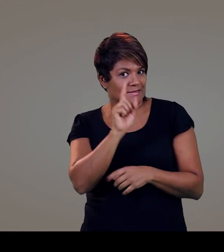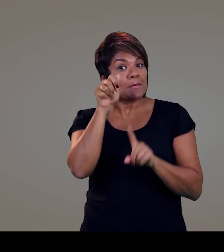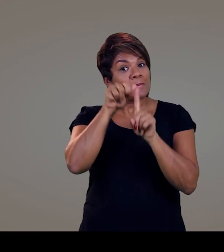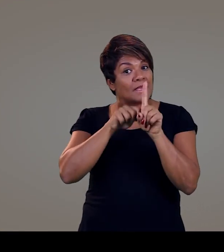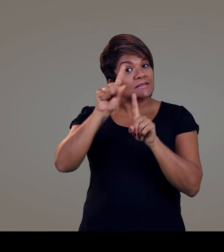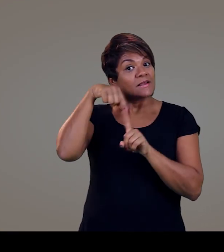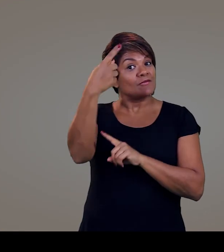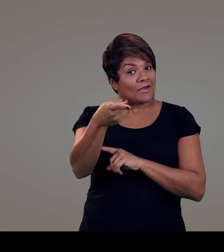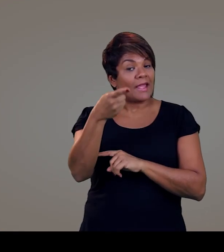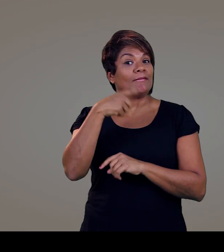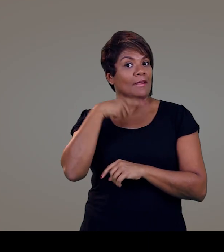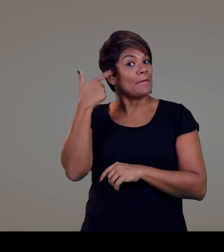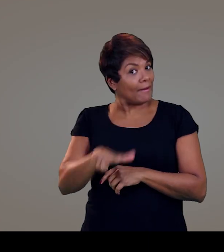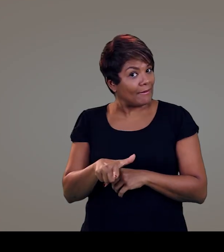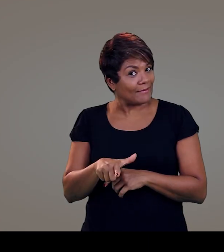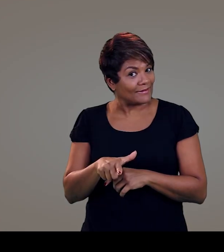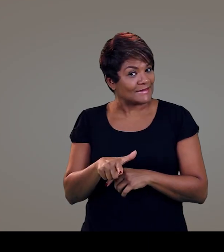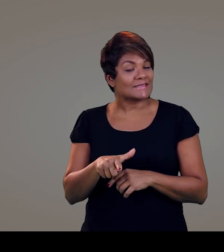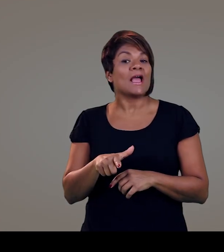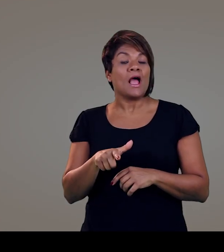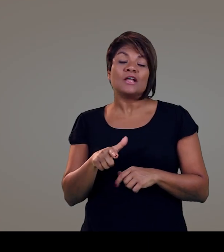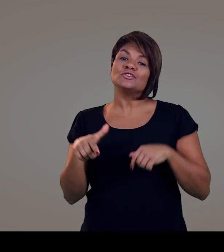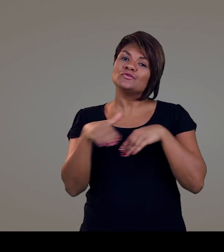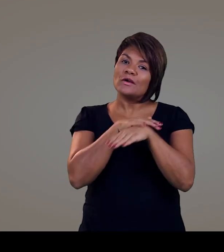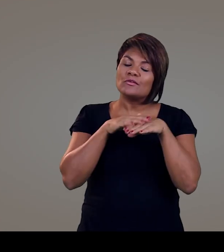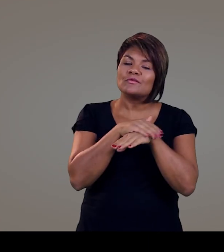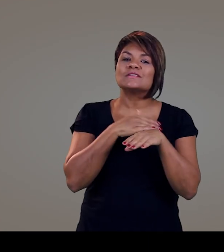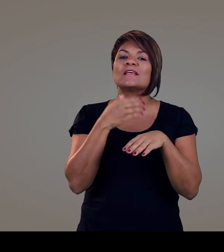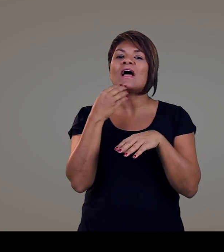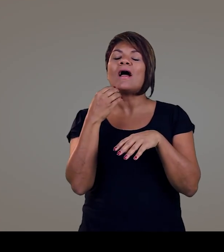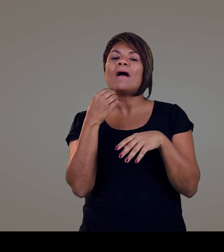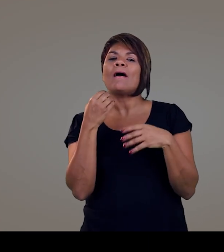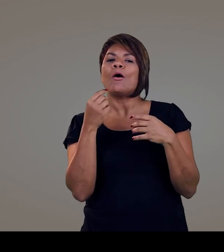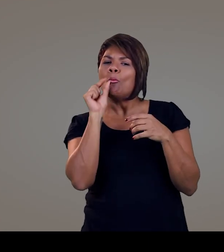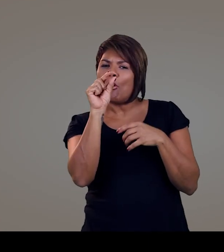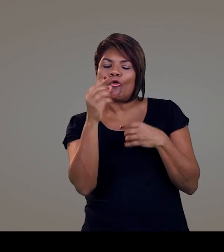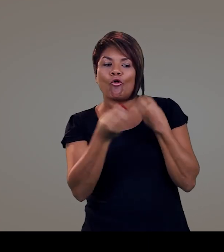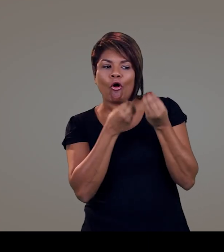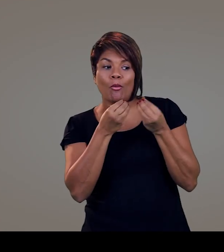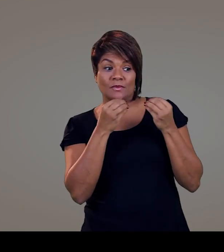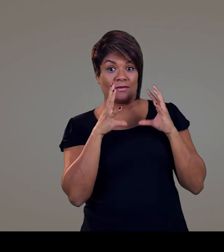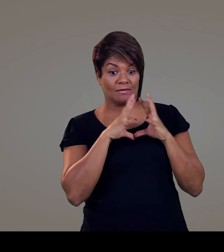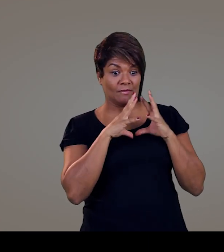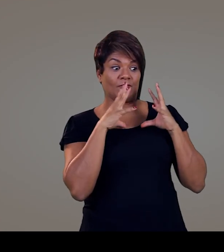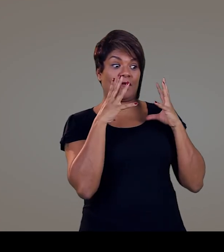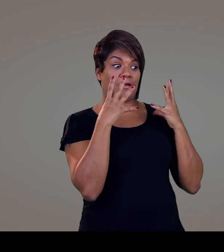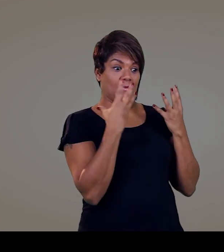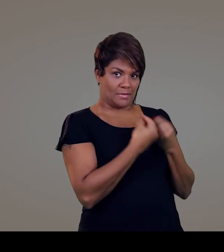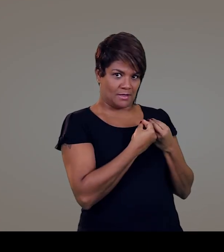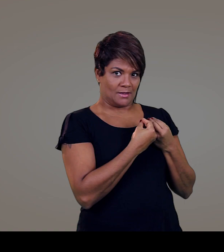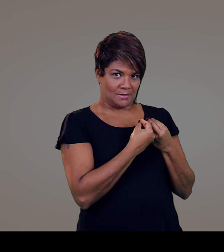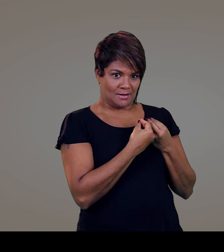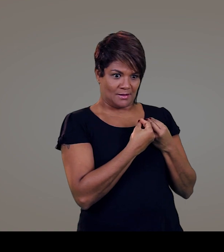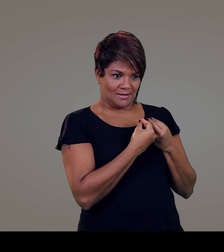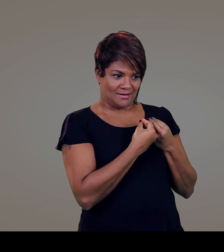da gente, o mês que vem tem mais, a gente vai falar um pouco sobre qual que é a relação das crianças,